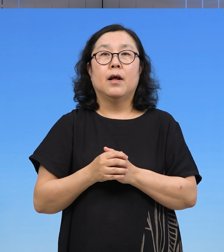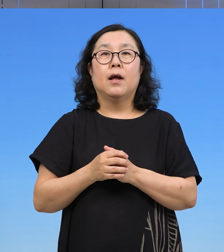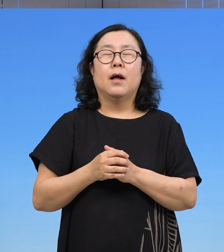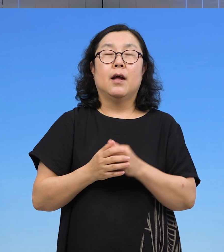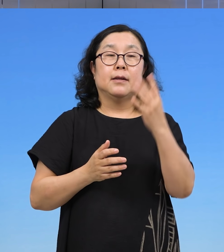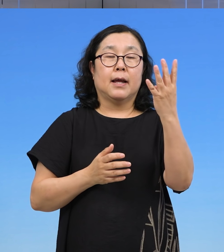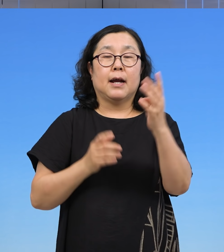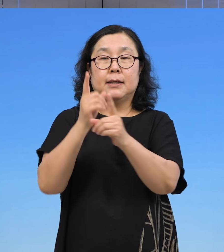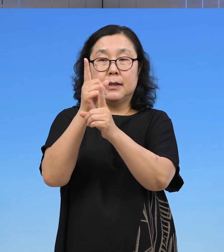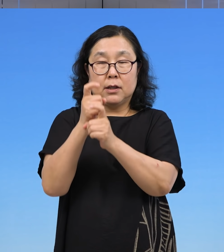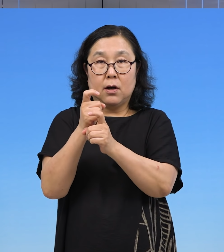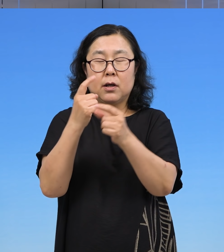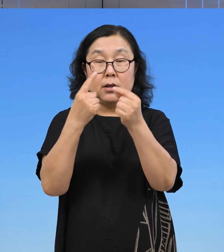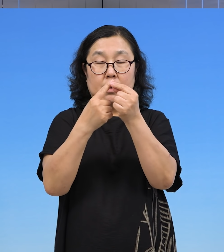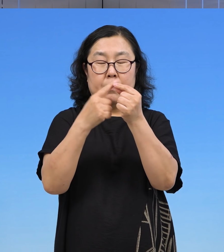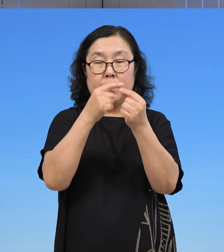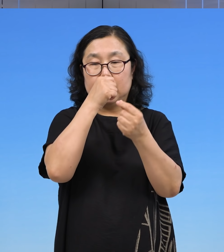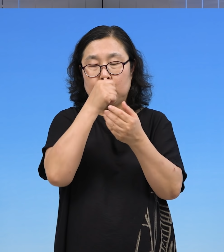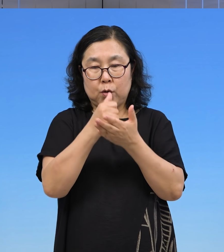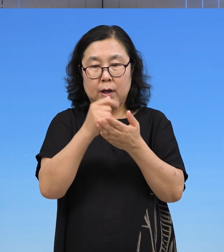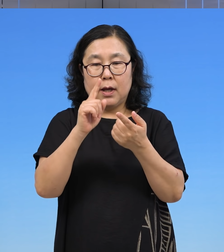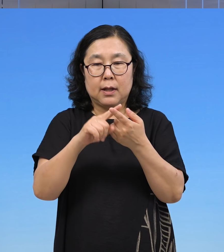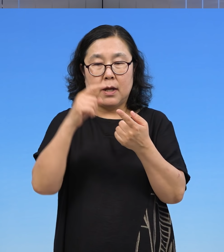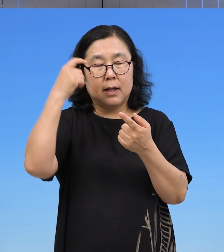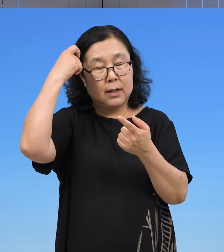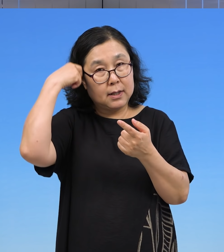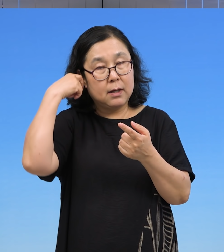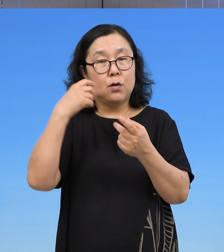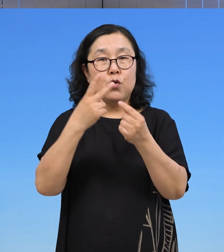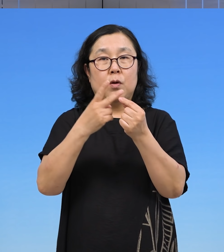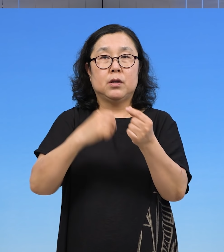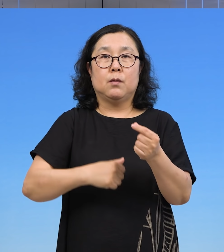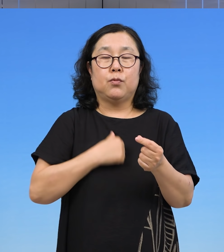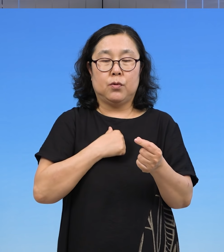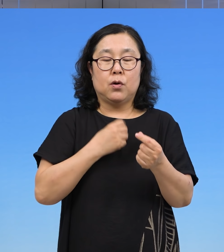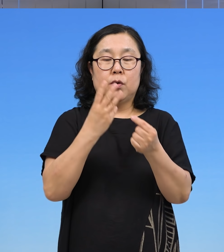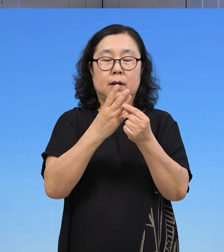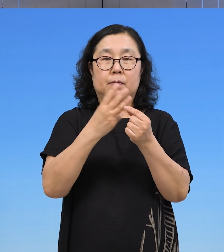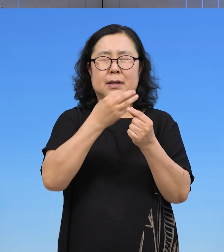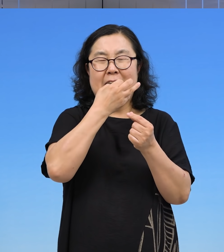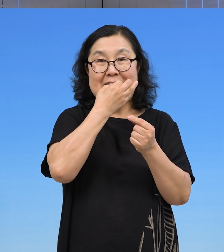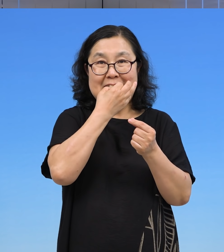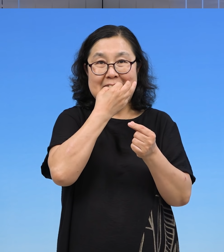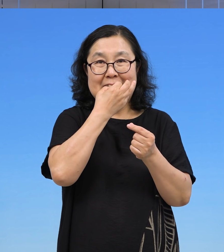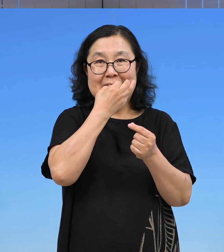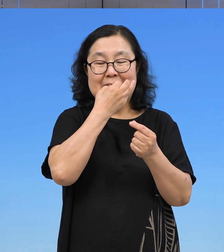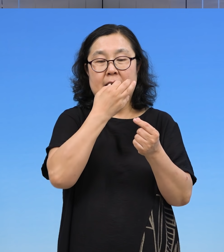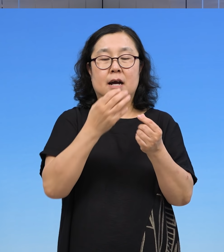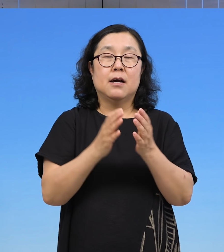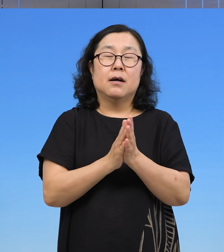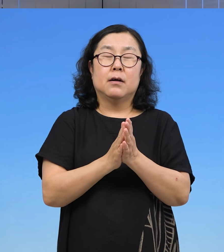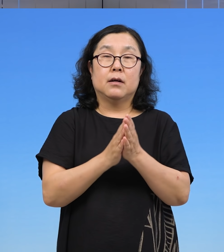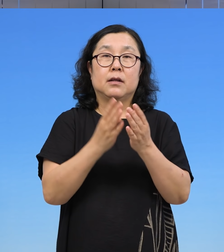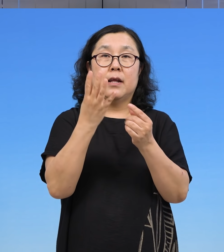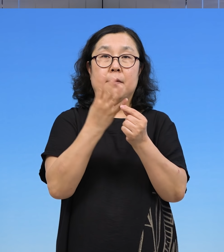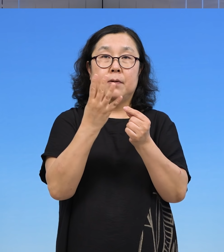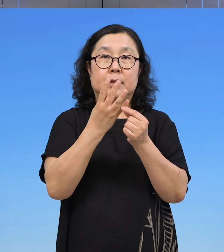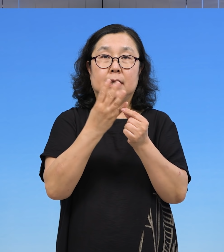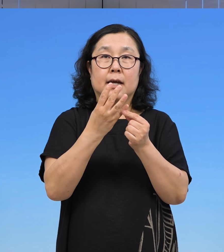속에 있는 네 가지 적이 뭔지 아십니까 첫째가 죄책감입니다 둘째가 분노고요 셋째가 탐욕이고 넷째가